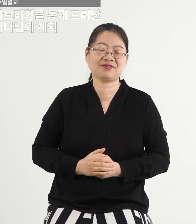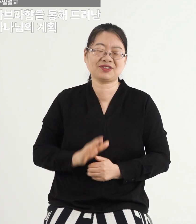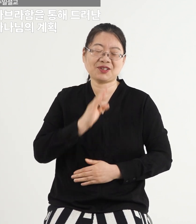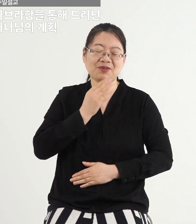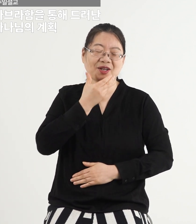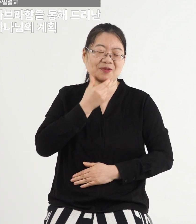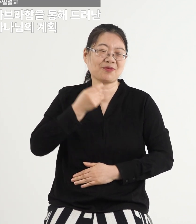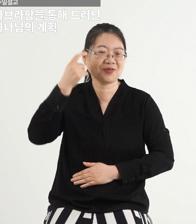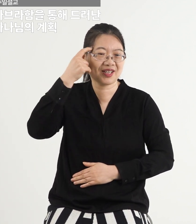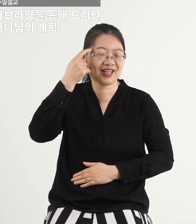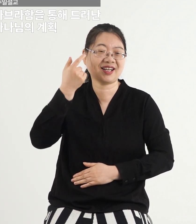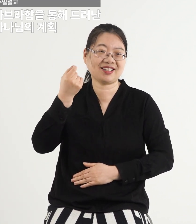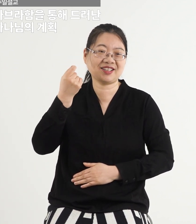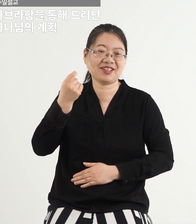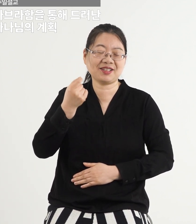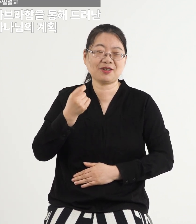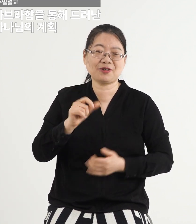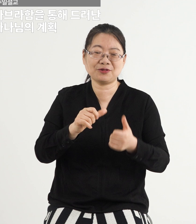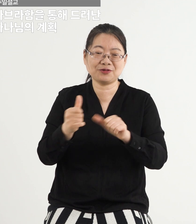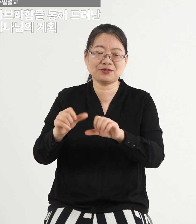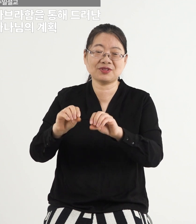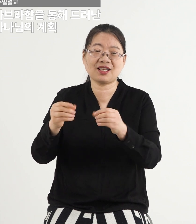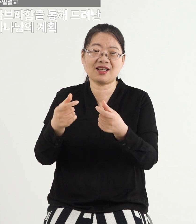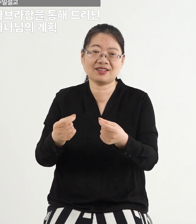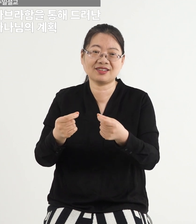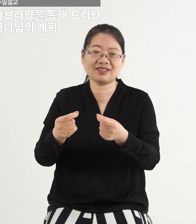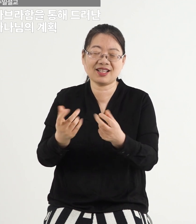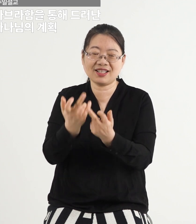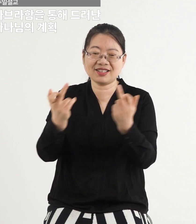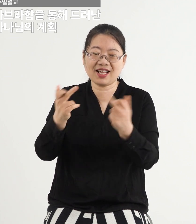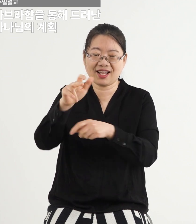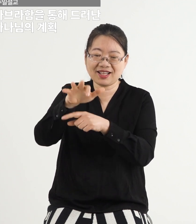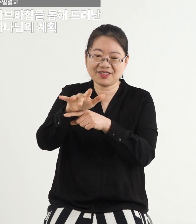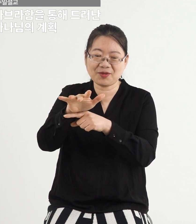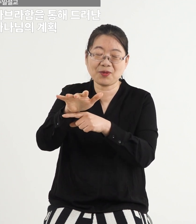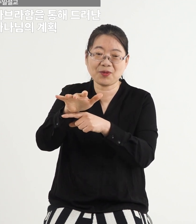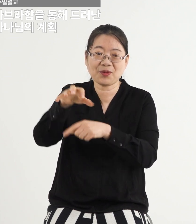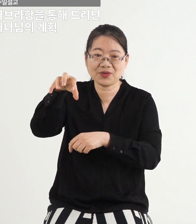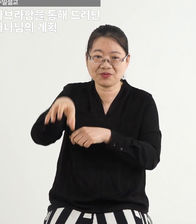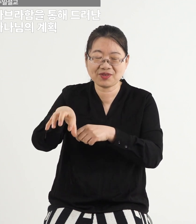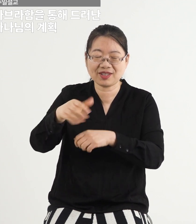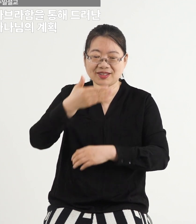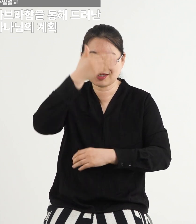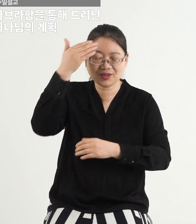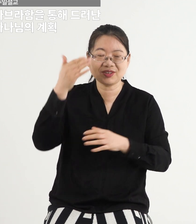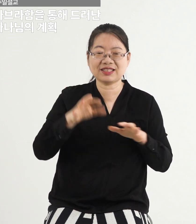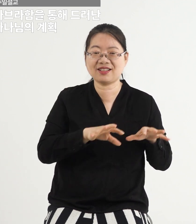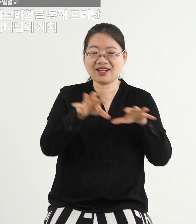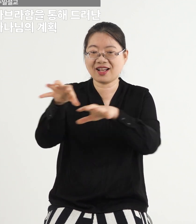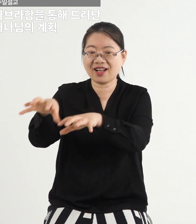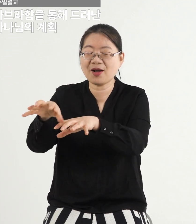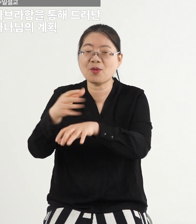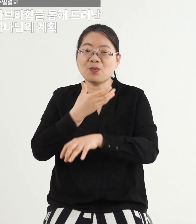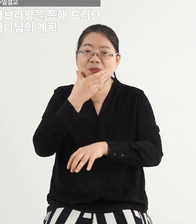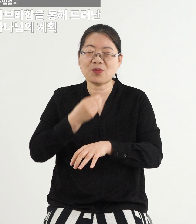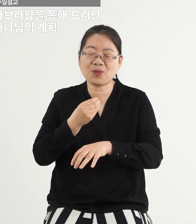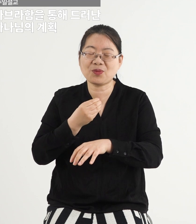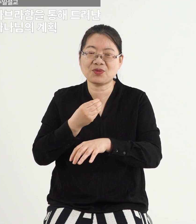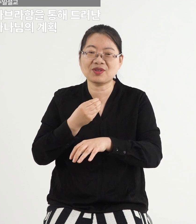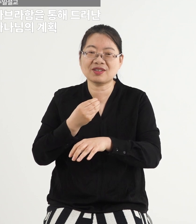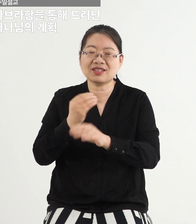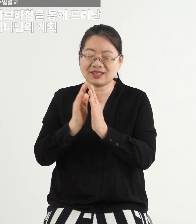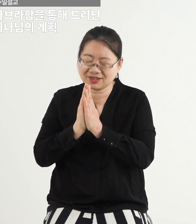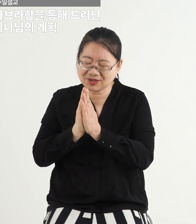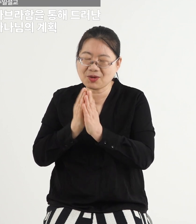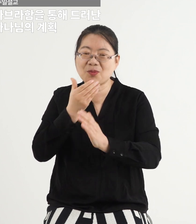같은 산골 시골 구석까지 우리 청년들이 흘러가서 복을 빌고 복을